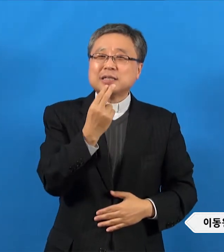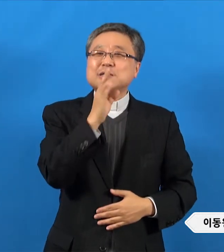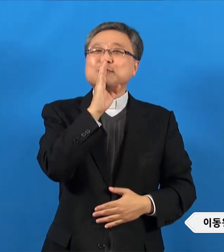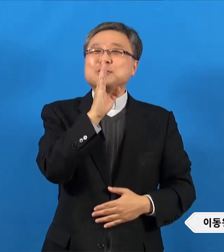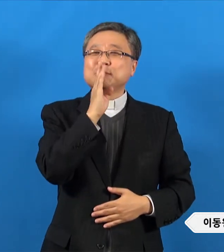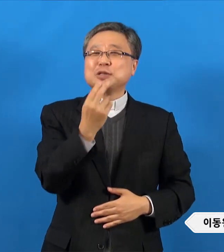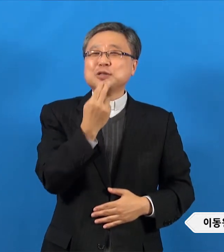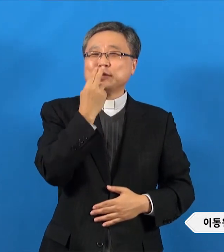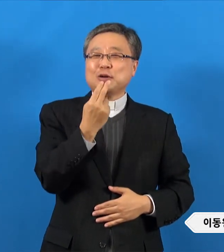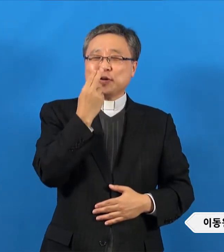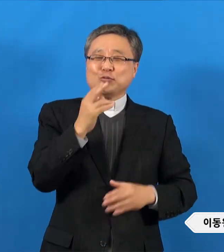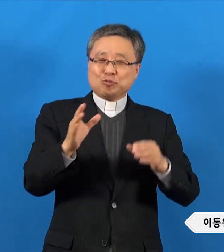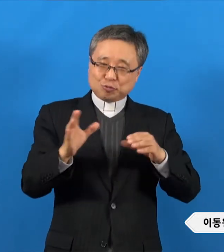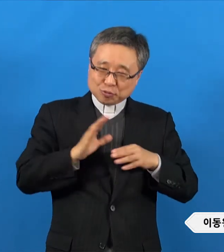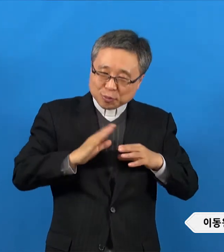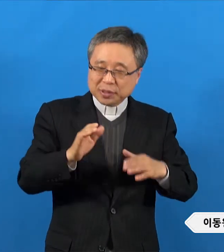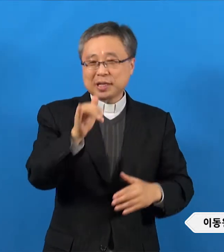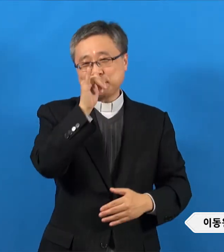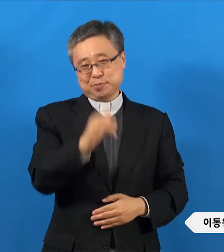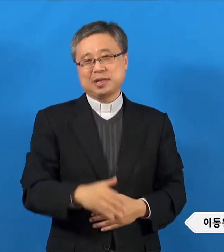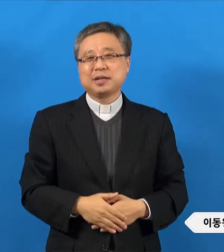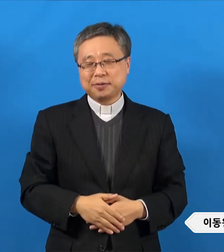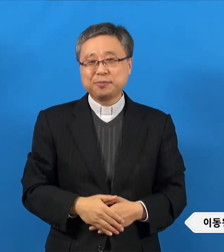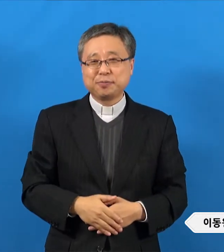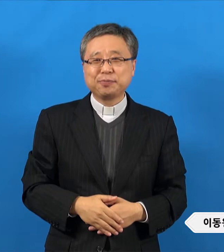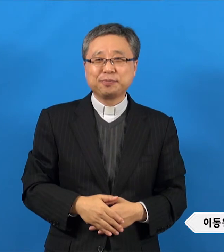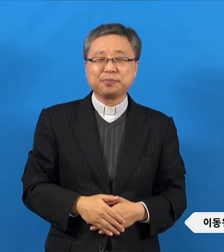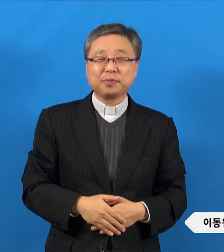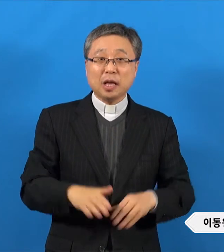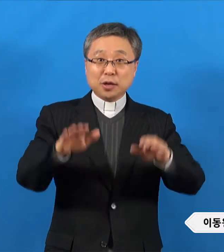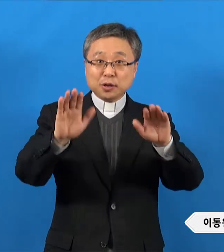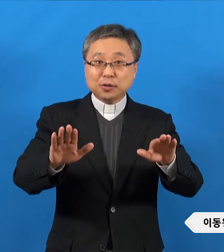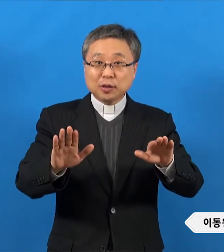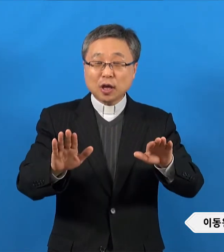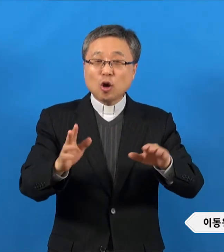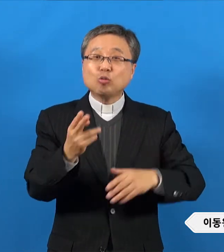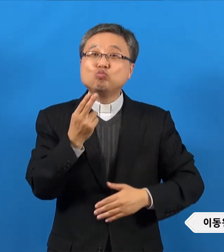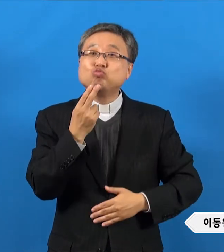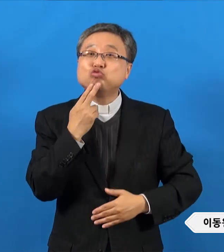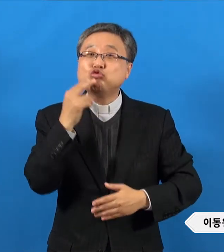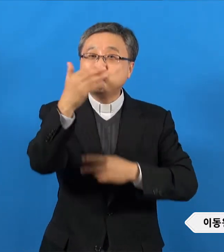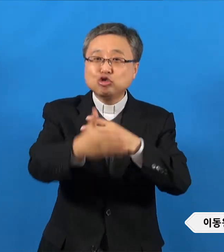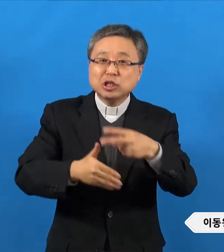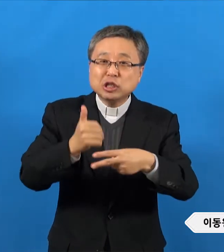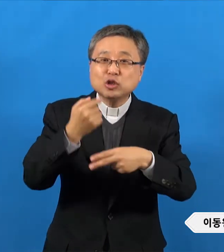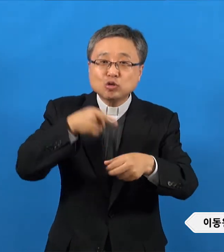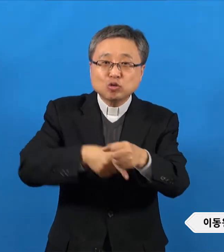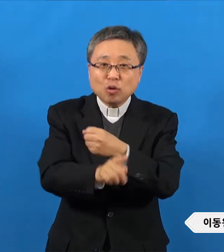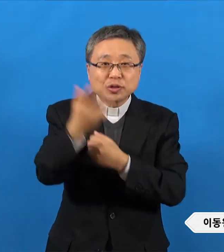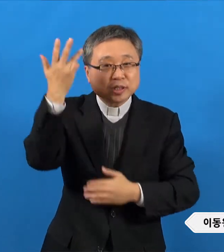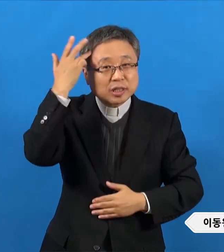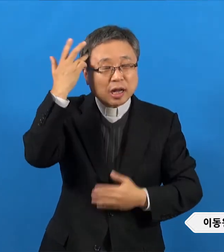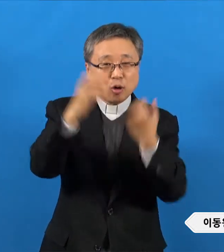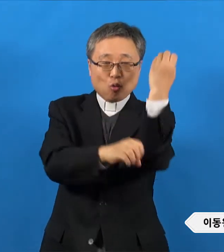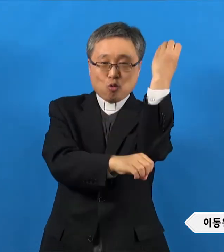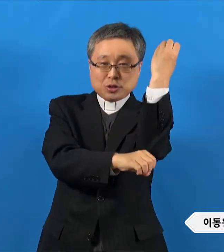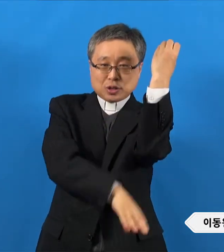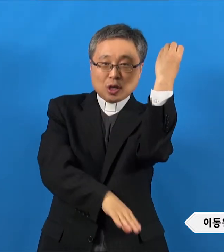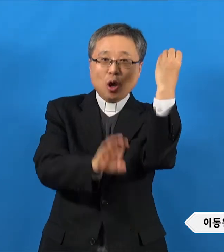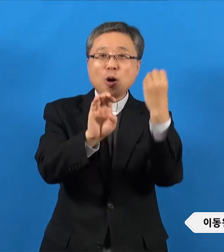두려움이 있단 말이죠. 네. 현대 무신론 철학, 근대 무신론 철학의 원조 그러면